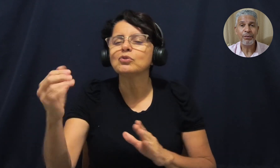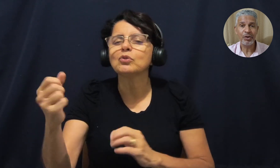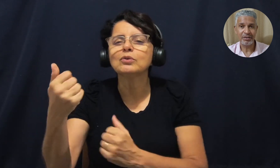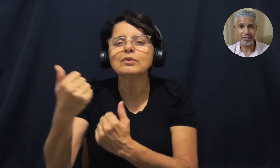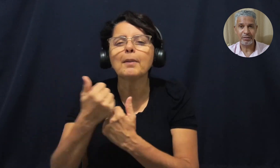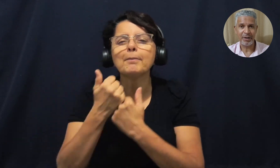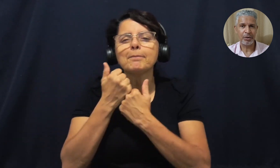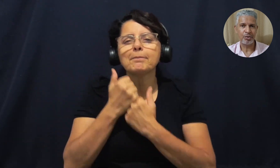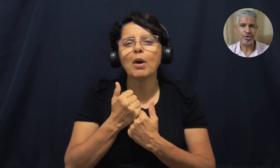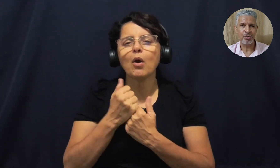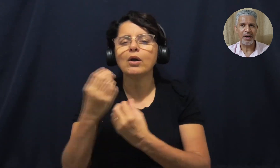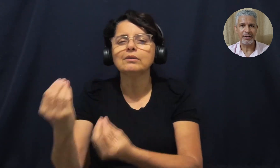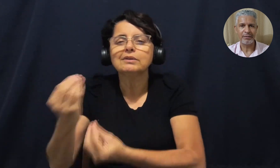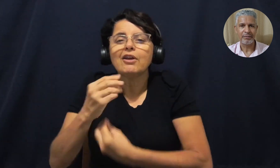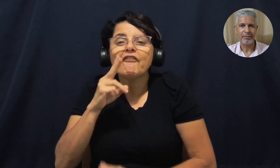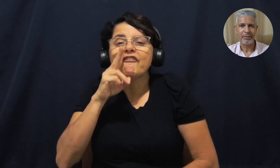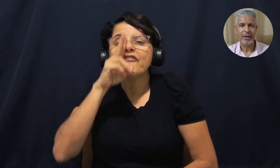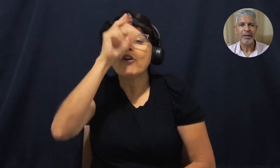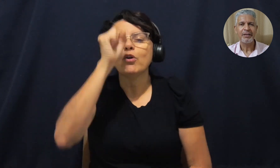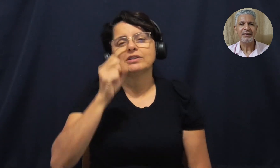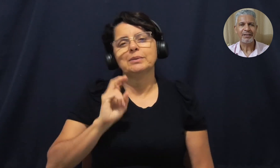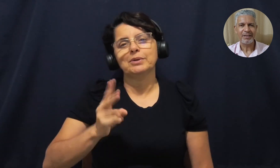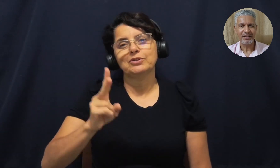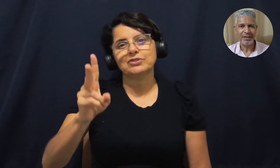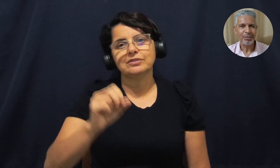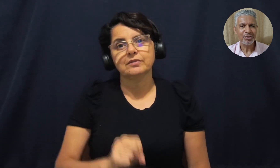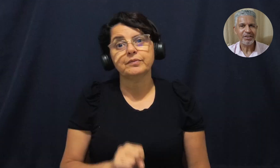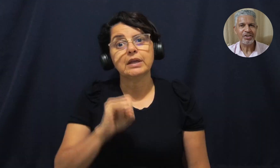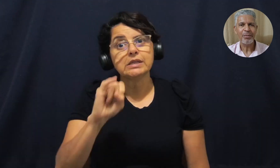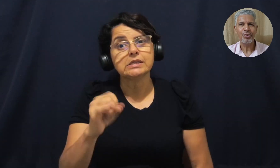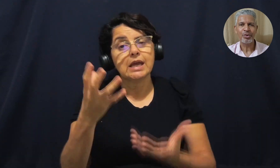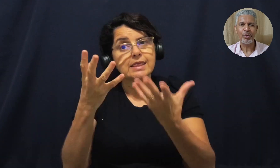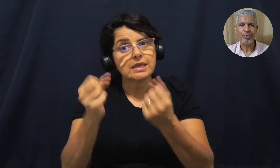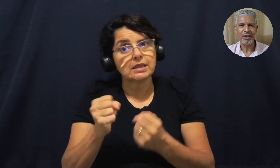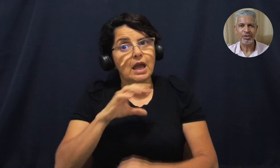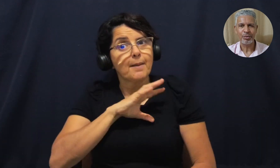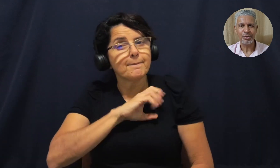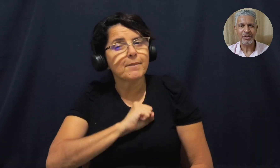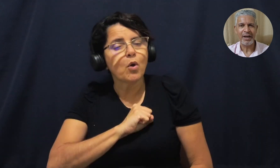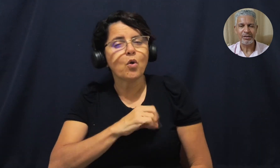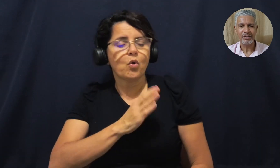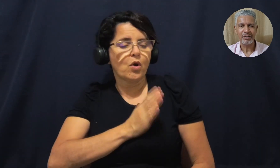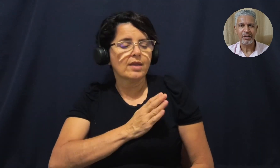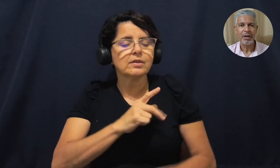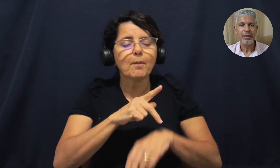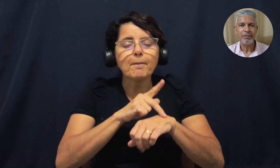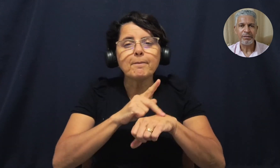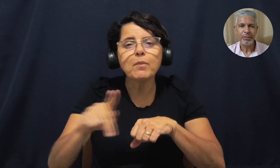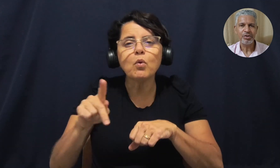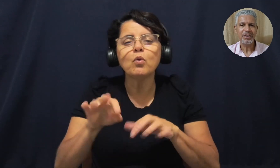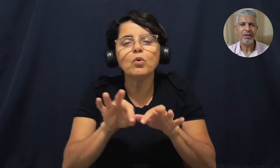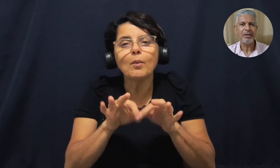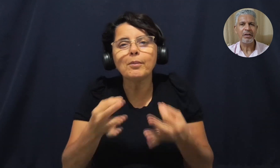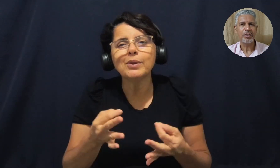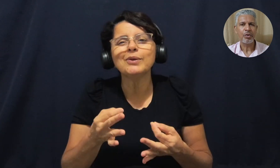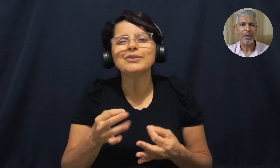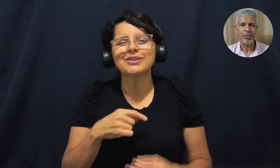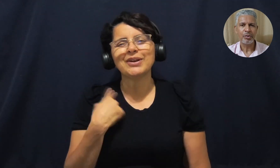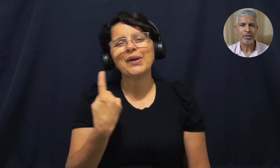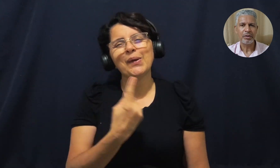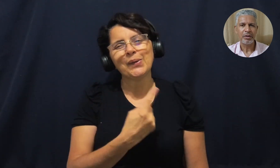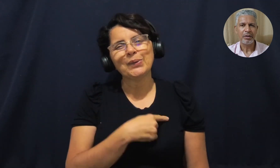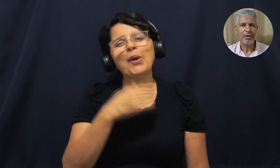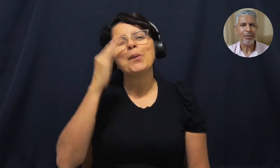dê forças para continuar. Se aceitamos este amor com pureza e humildade, vamos entender